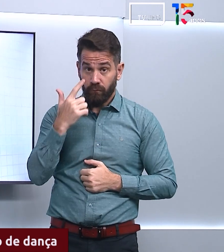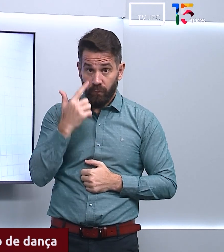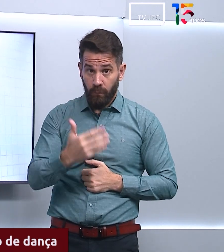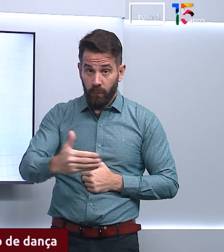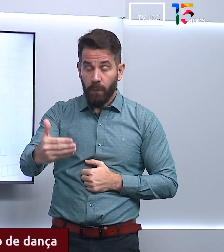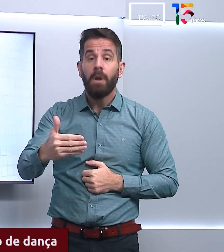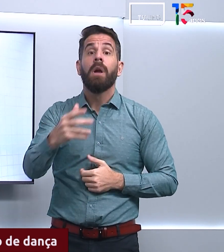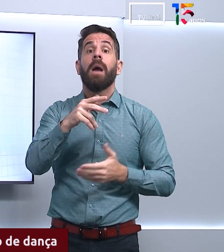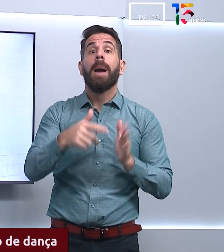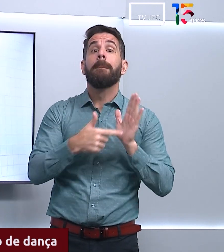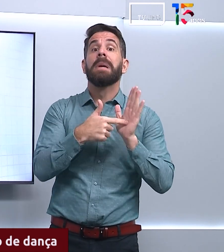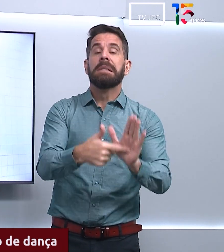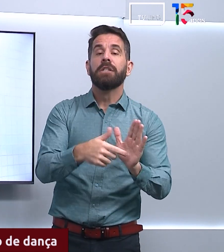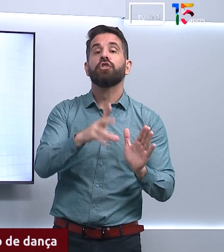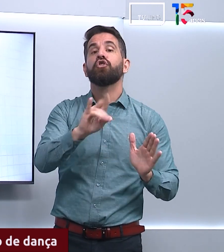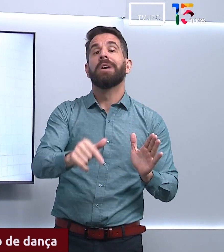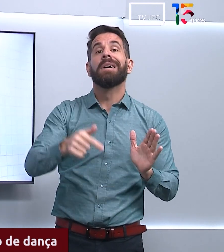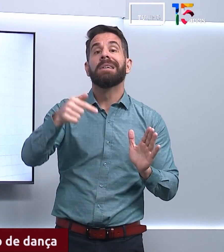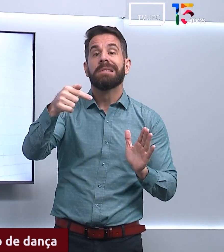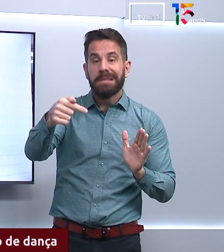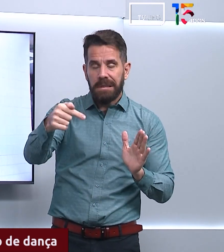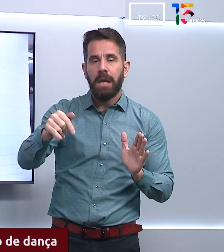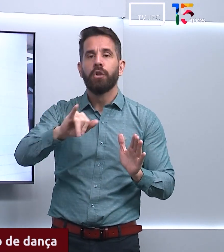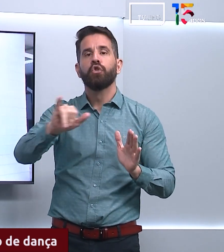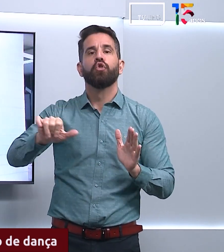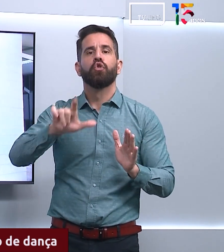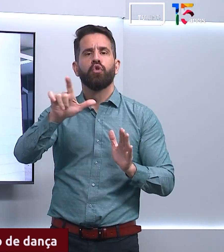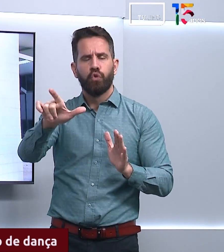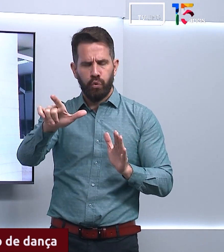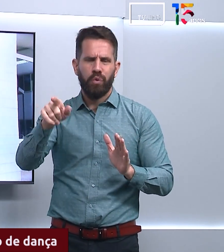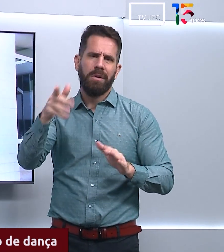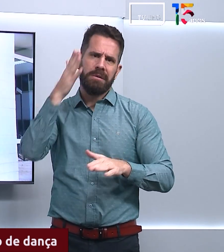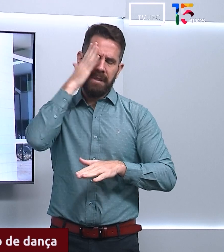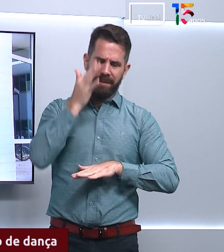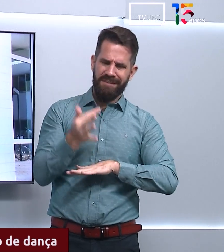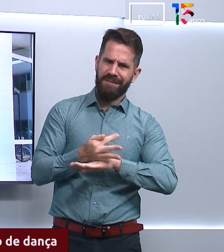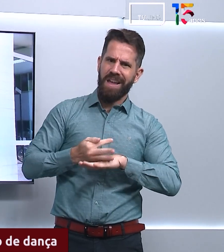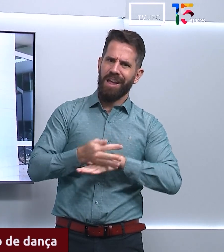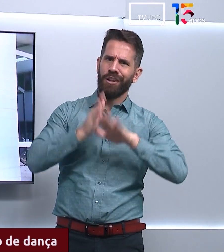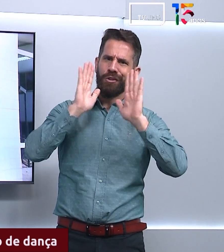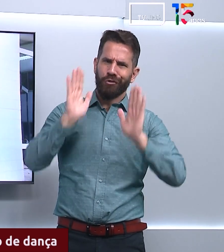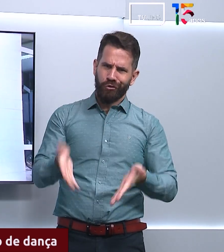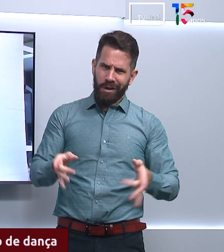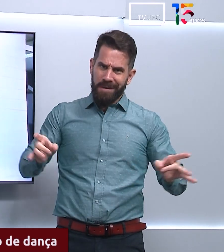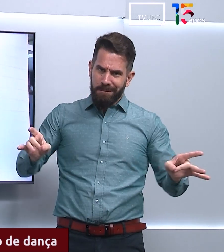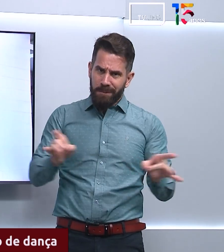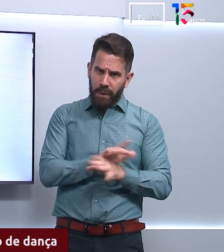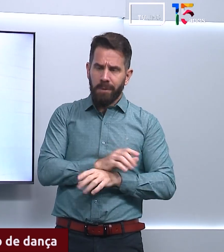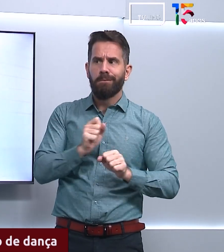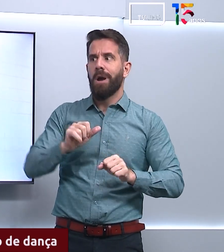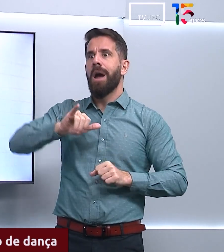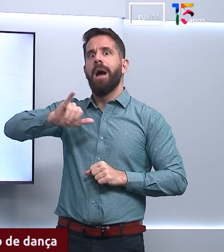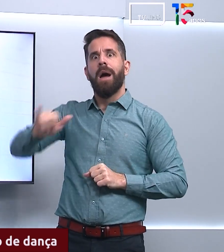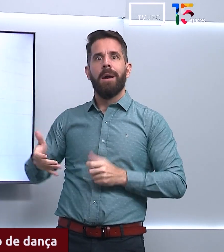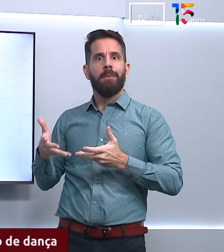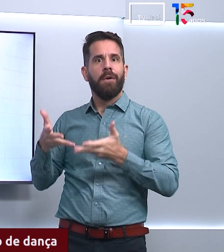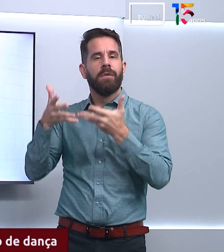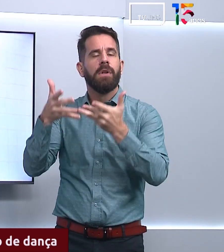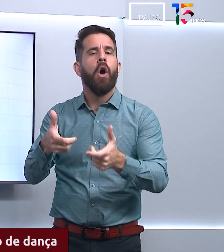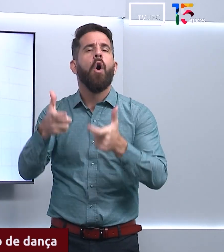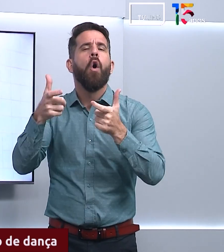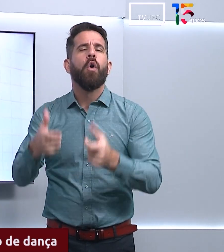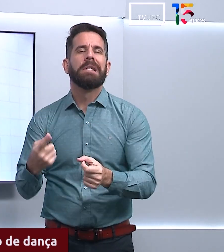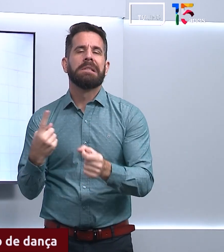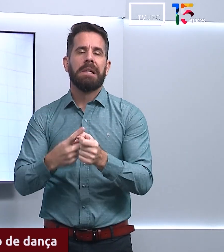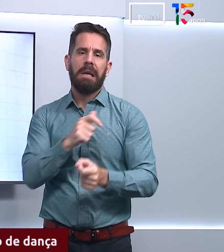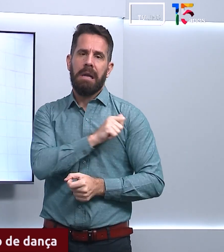apresentação é no dia 7 de Julho período de férias aí dá para todo mundo aproveitar vai ser em Anápolis